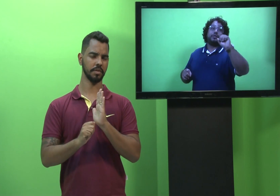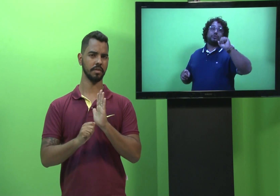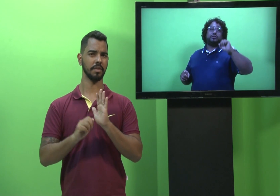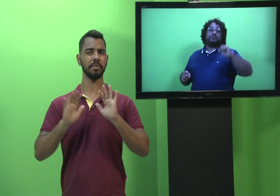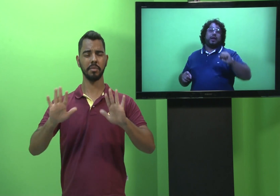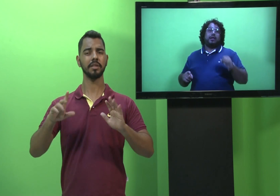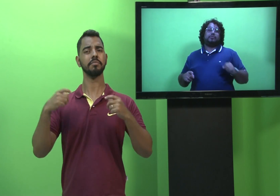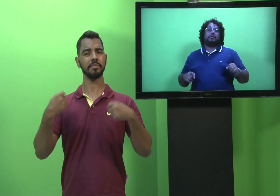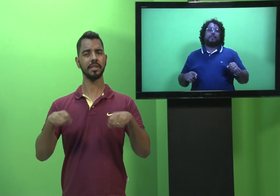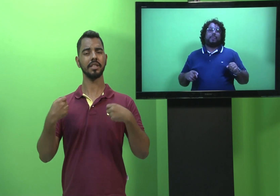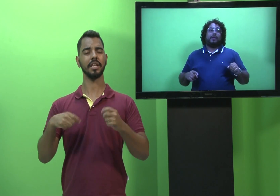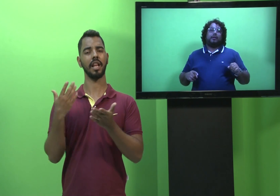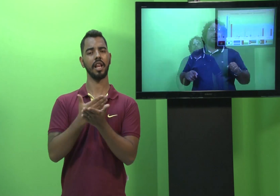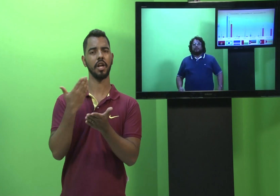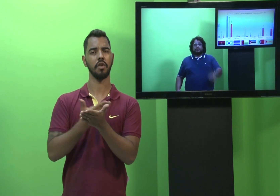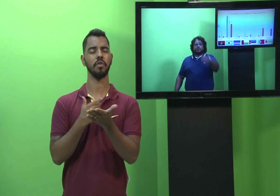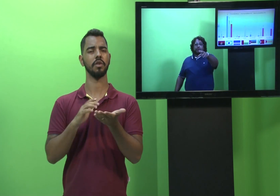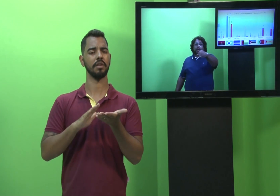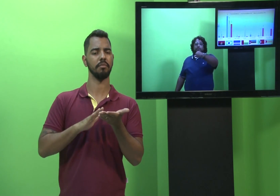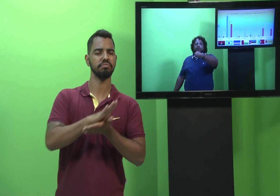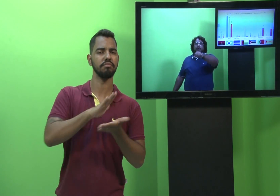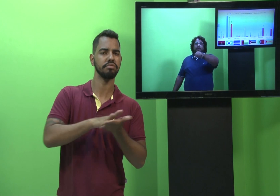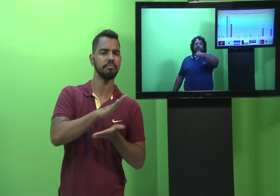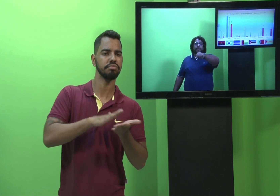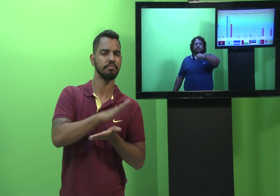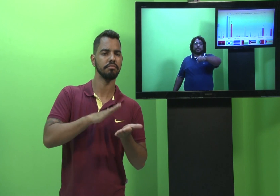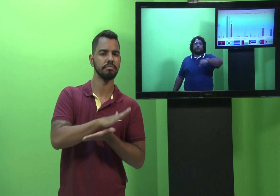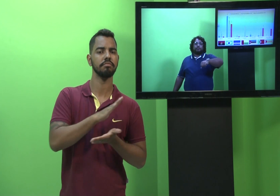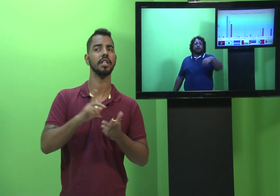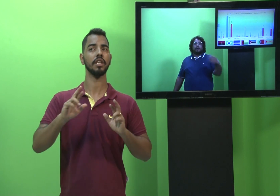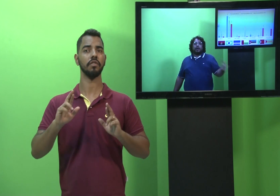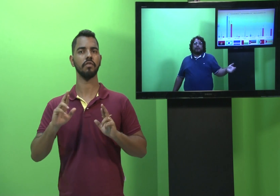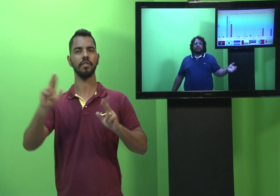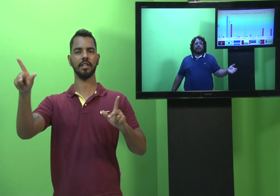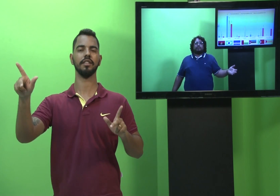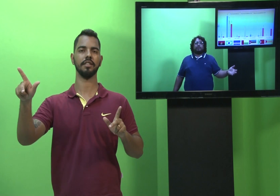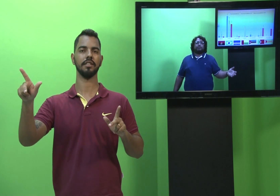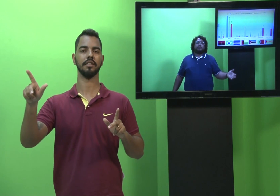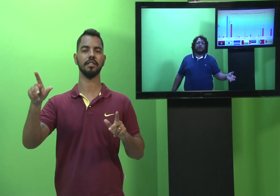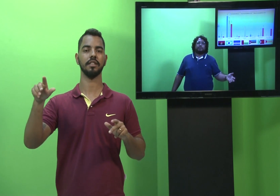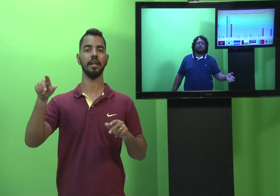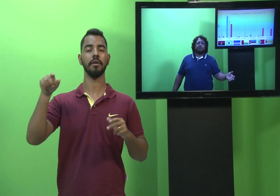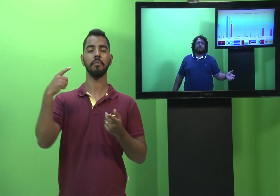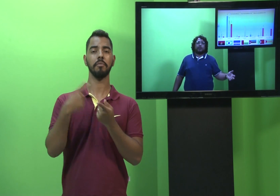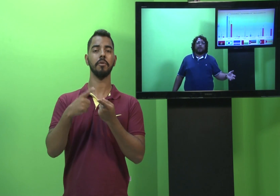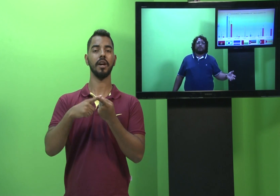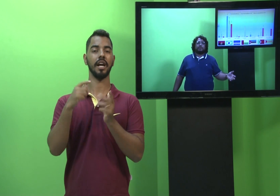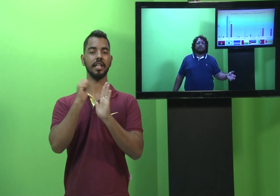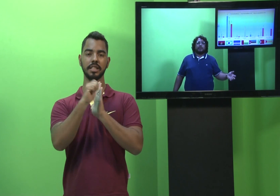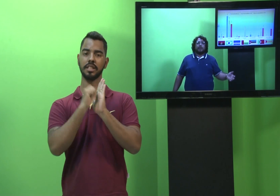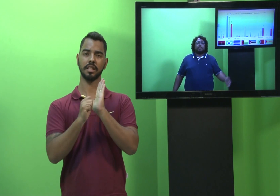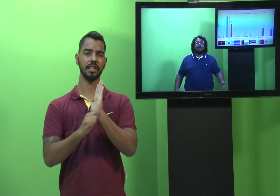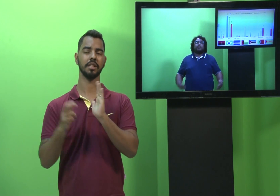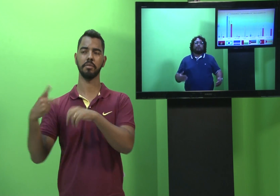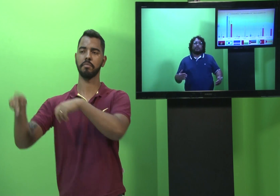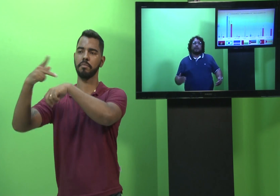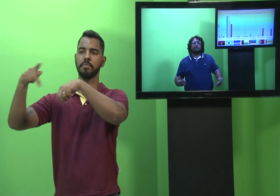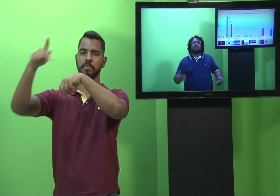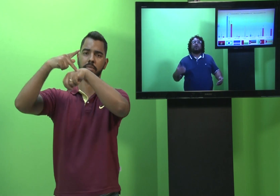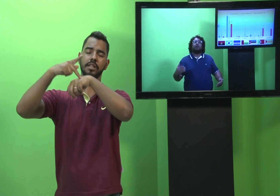impressões diferentes. O dicionário Wise, por exemplo, foi editado em duas versões ortográficas para poder